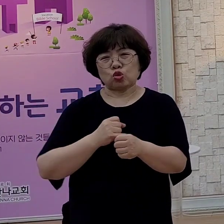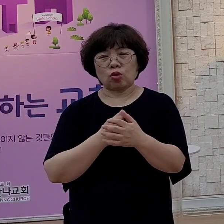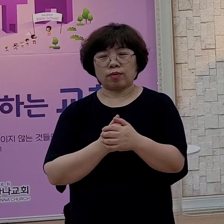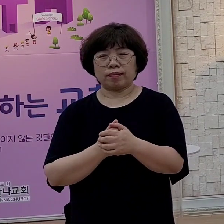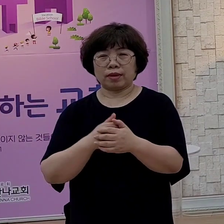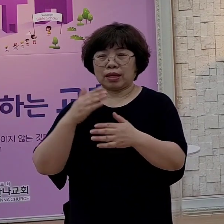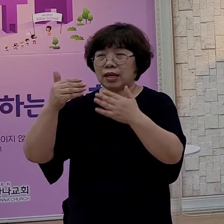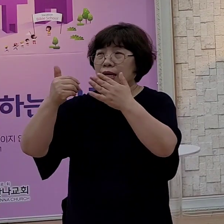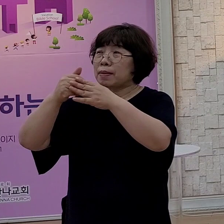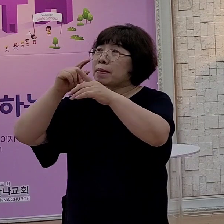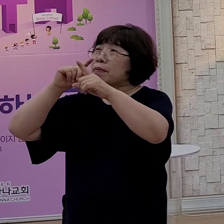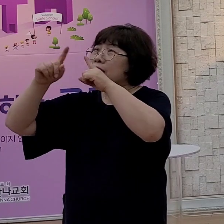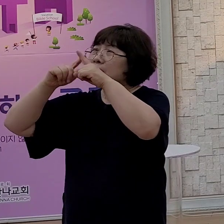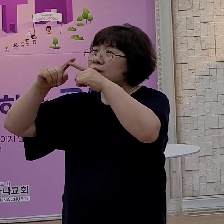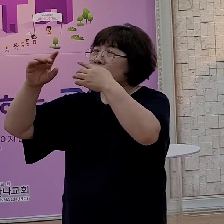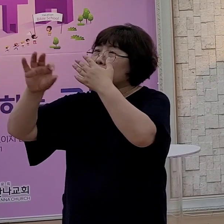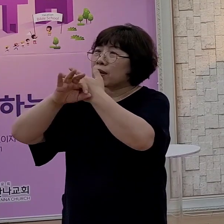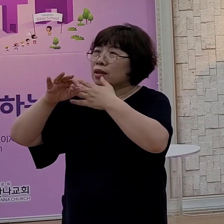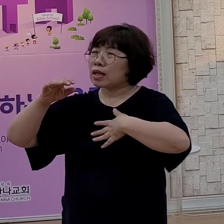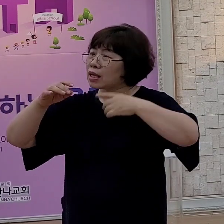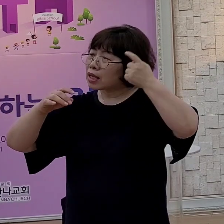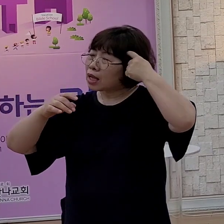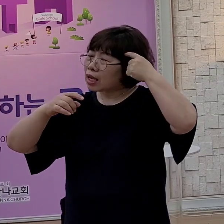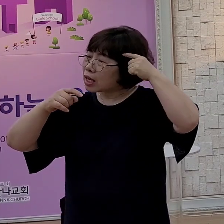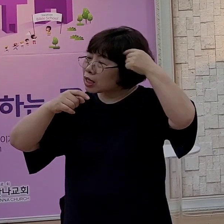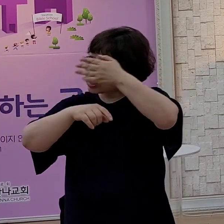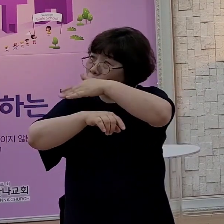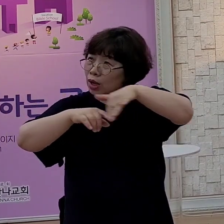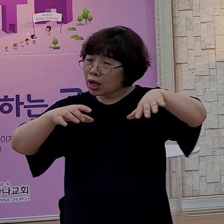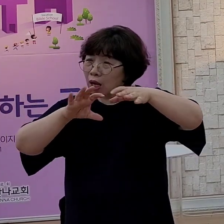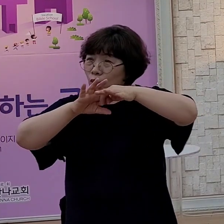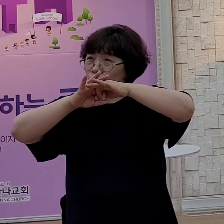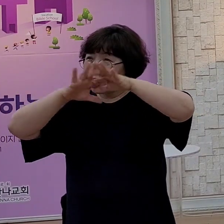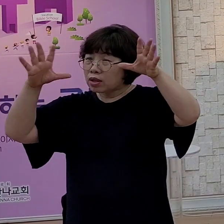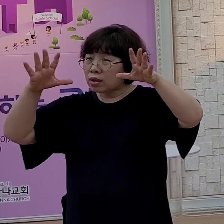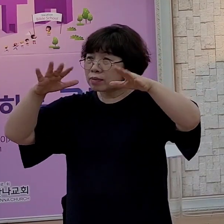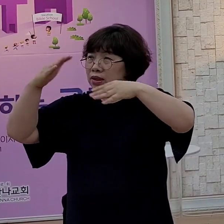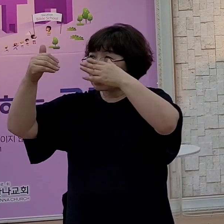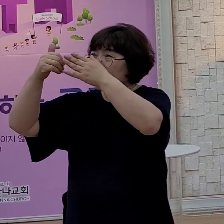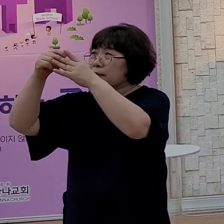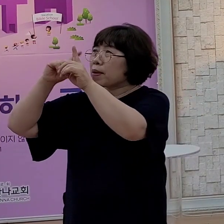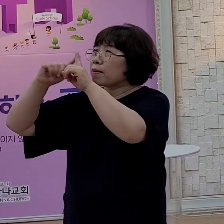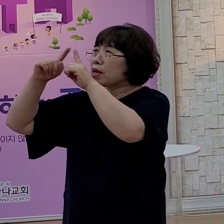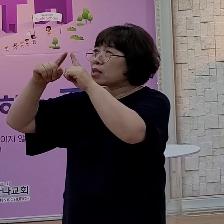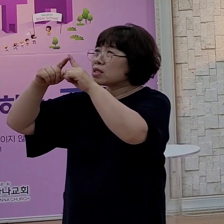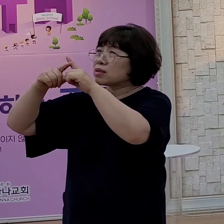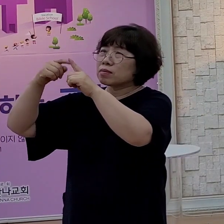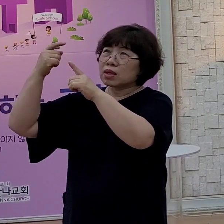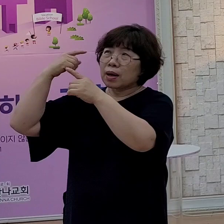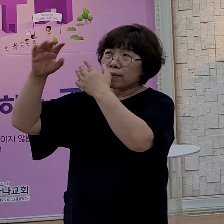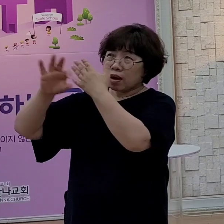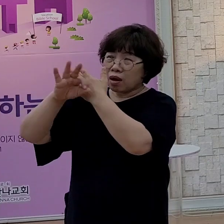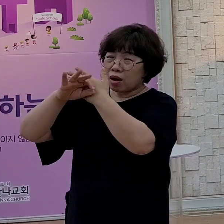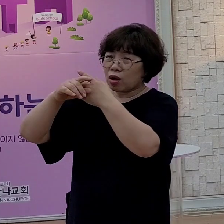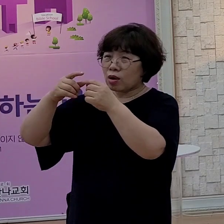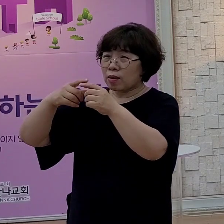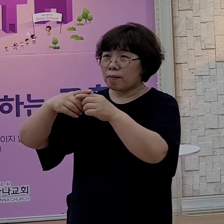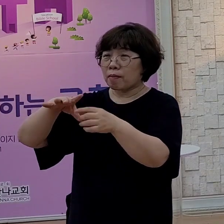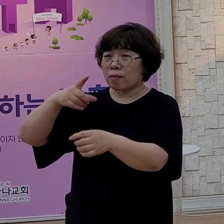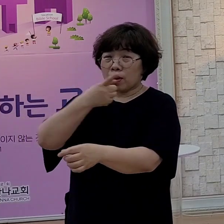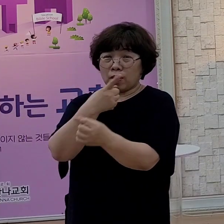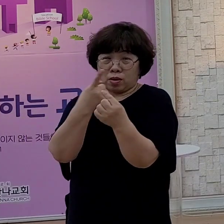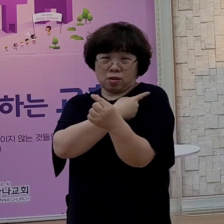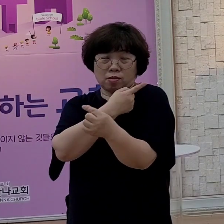하나님의 말씀이라면 내 생각과 계획과 완전 다른데 하나님의 말씀을 우선순위로 삼고 그 말씀